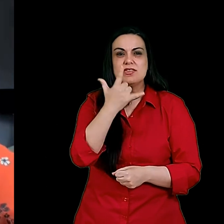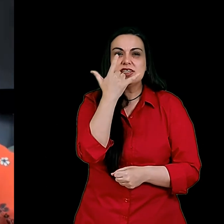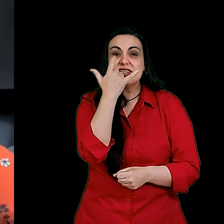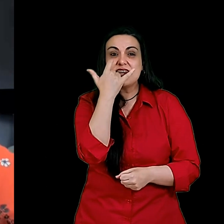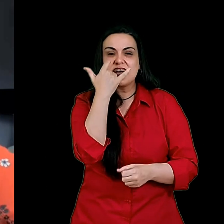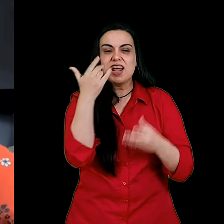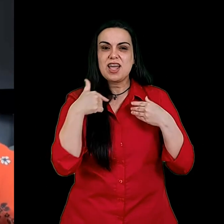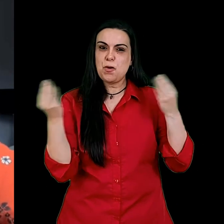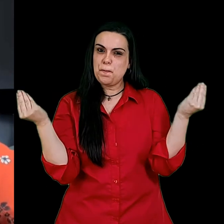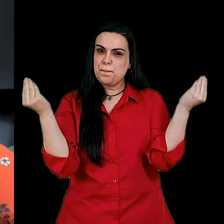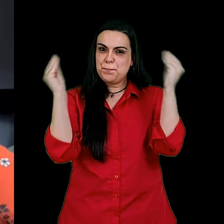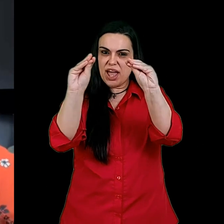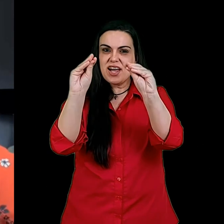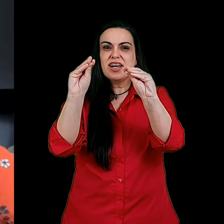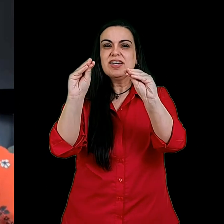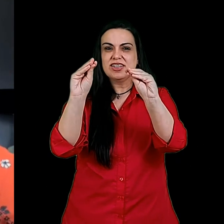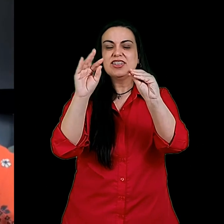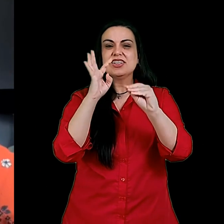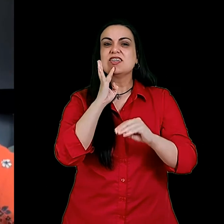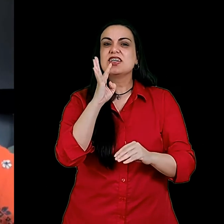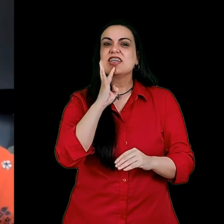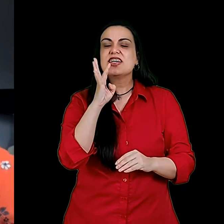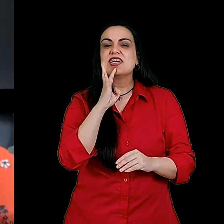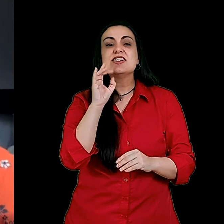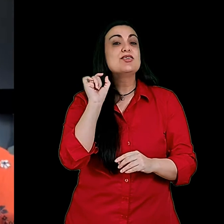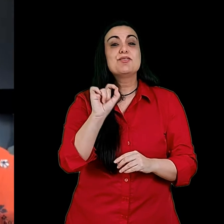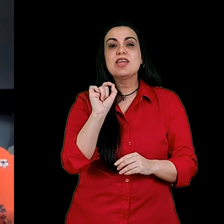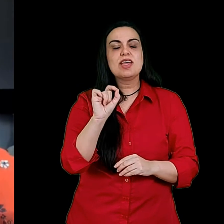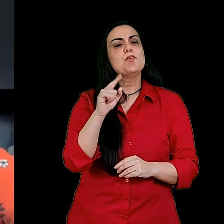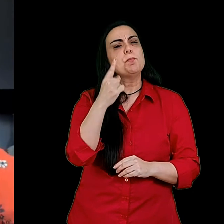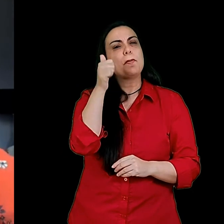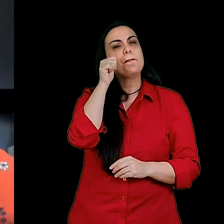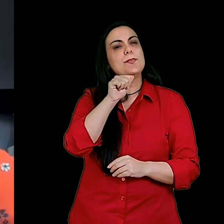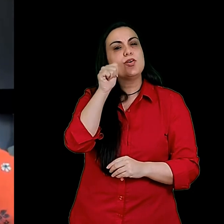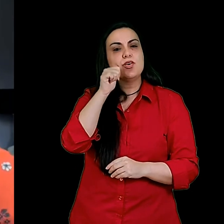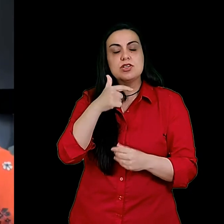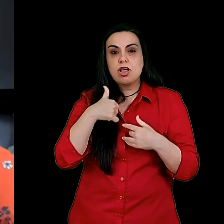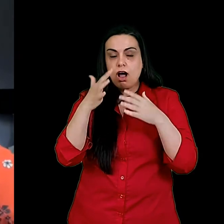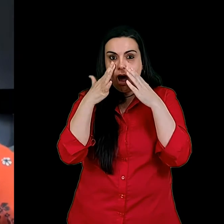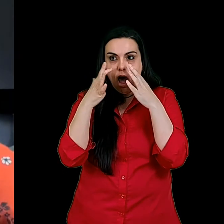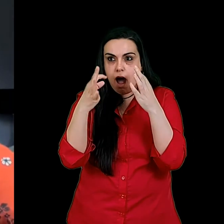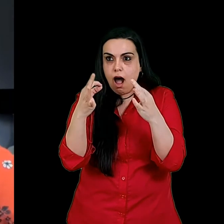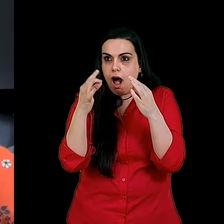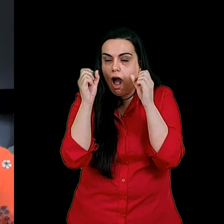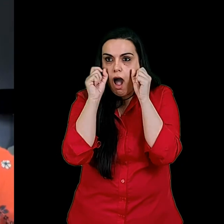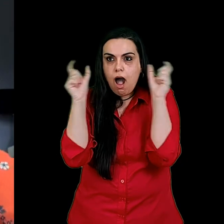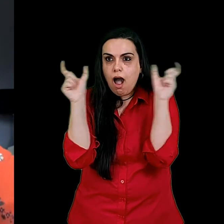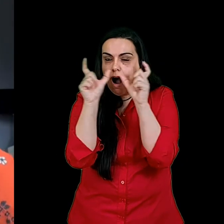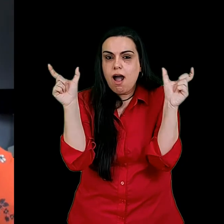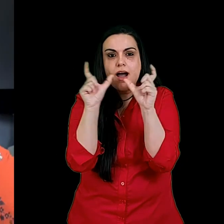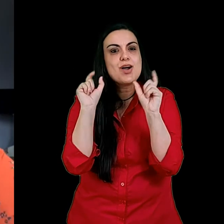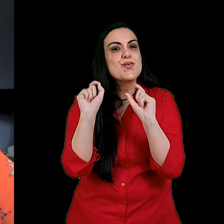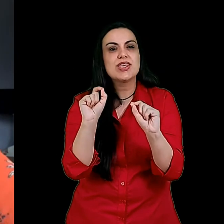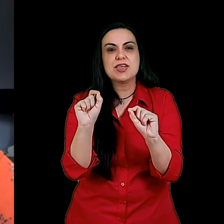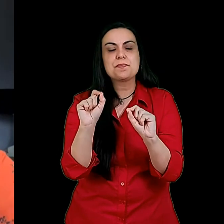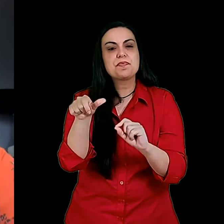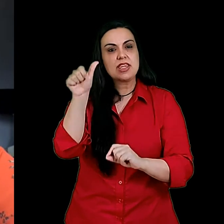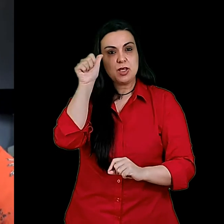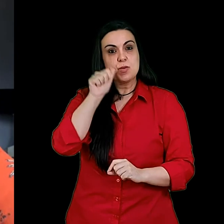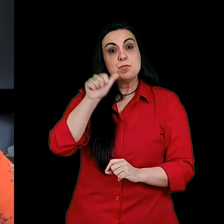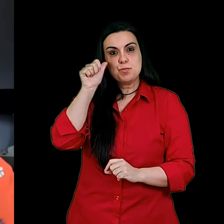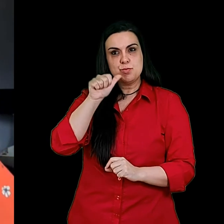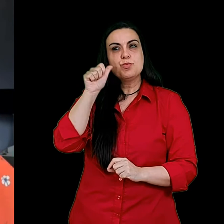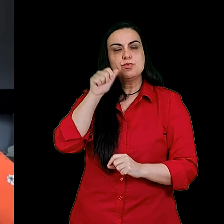Eu postei uma moça que me chamou muito a atenção por 2 motivos. Um, por já